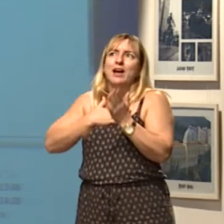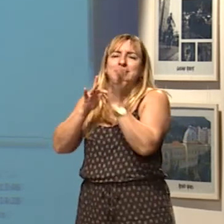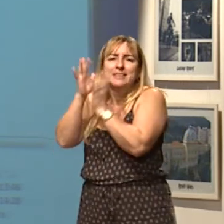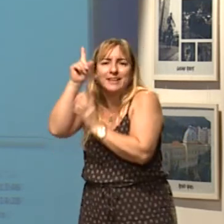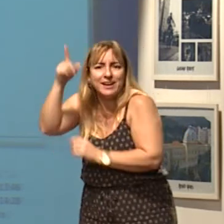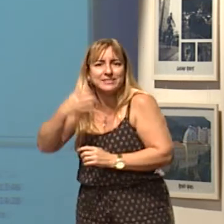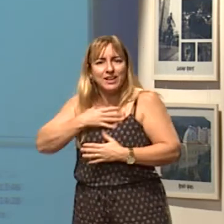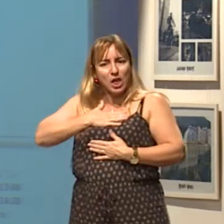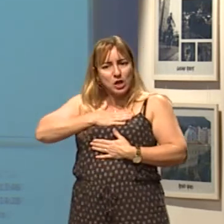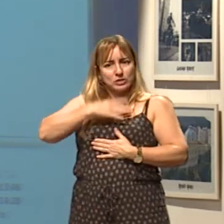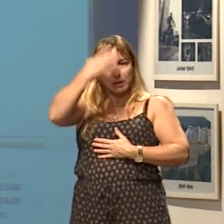Eu sou religiosa,